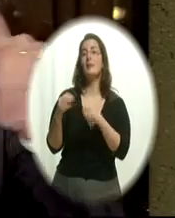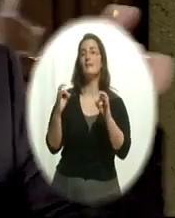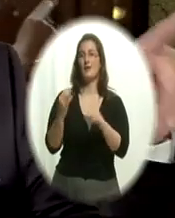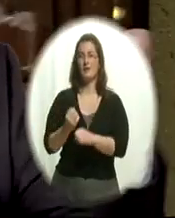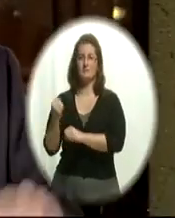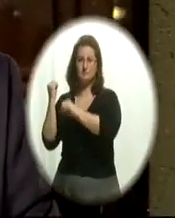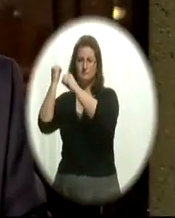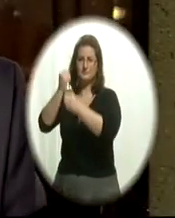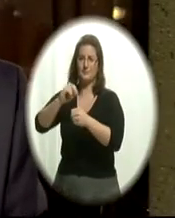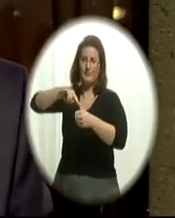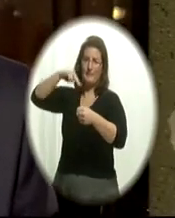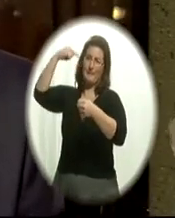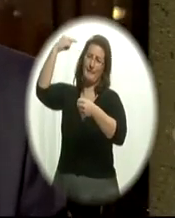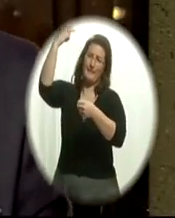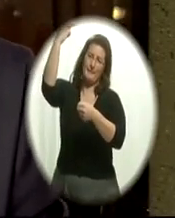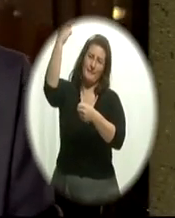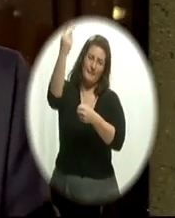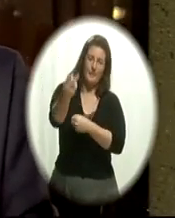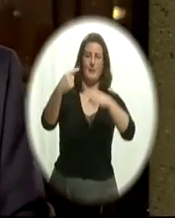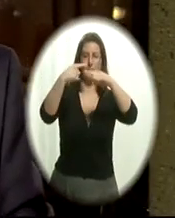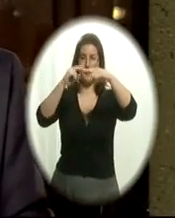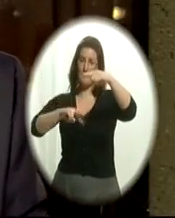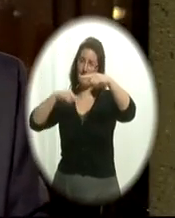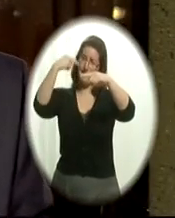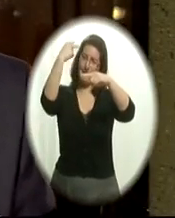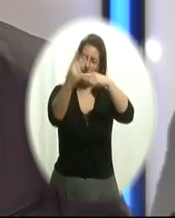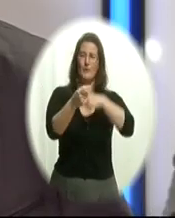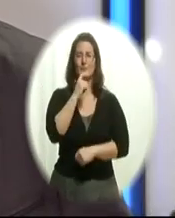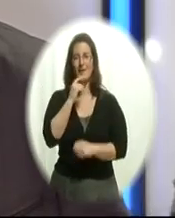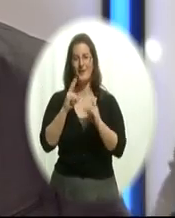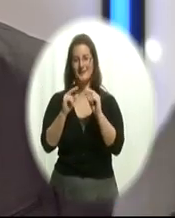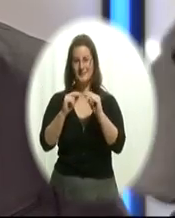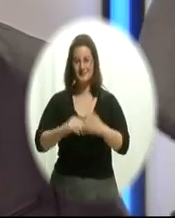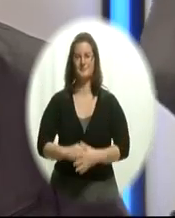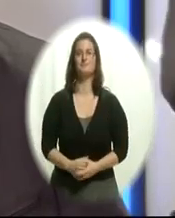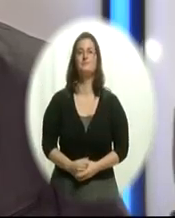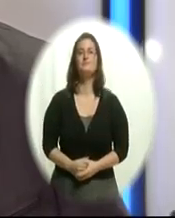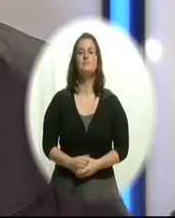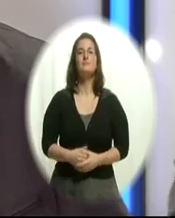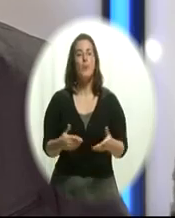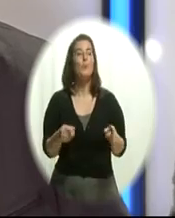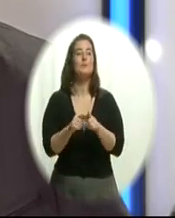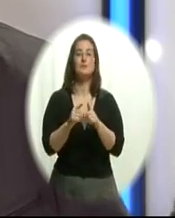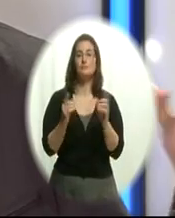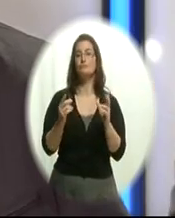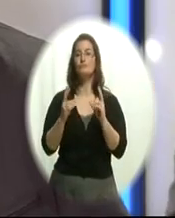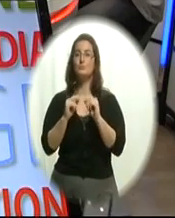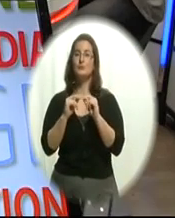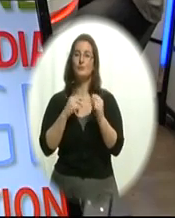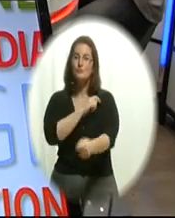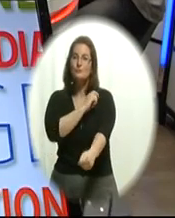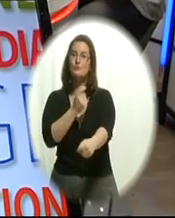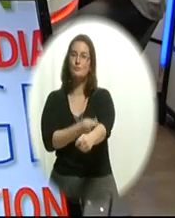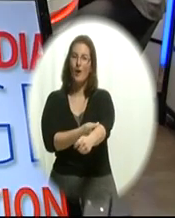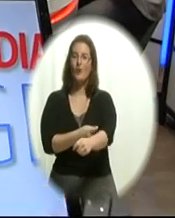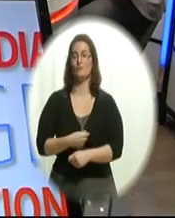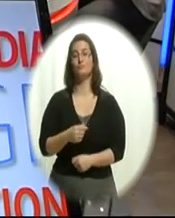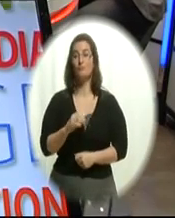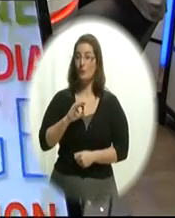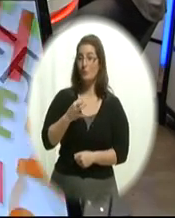airs au-dessus de la barre, au-dessus de laquelle il faut passer. On vous en reparle tout à l'heure. La chronique sport avec Jérôme Cauge. On va bouger notre